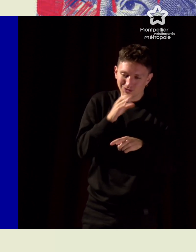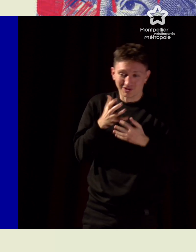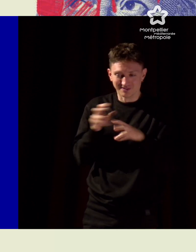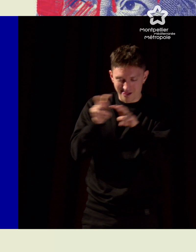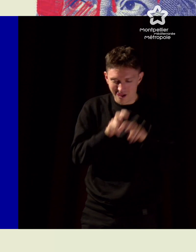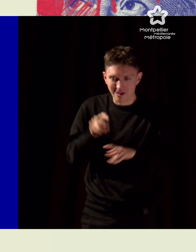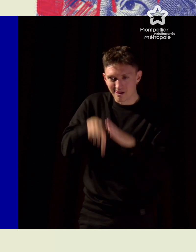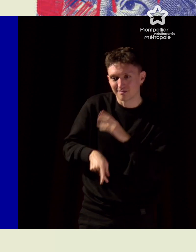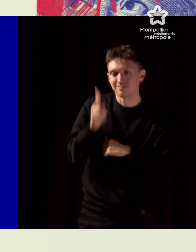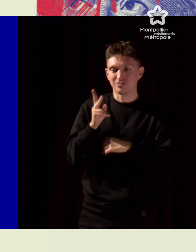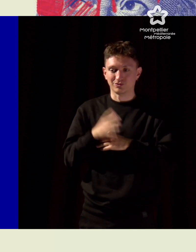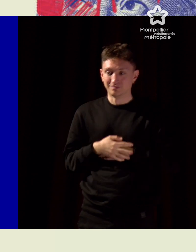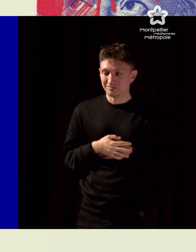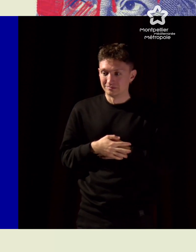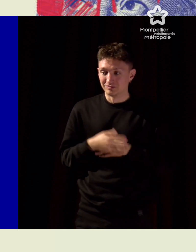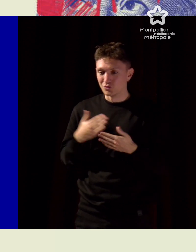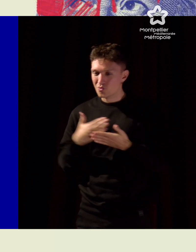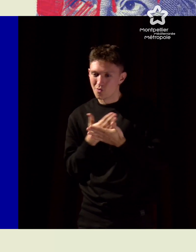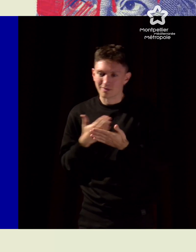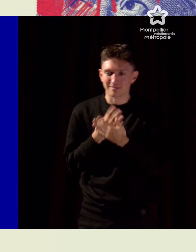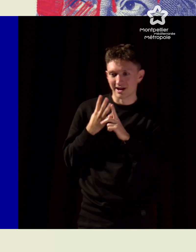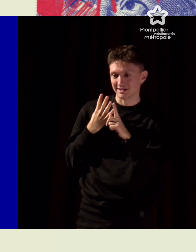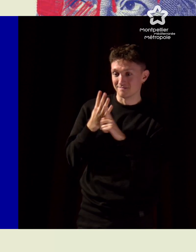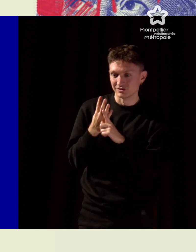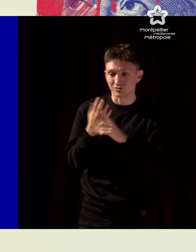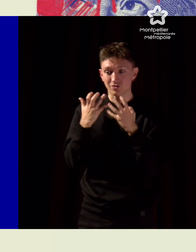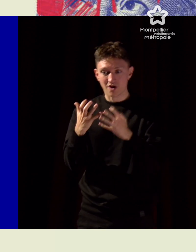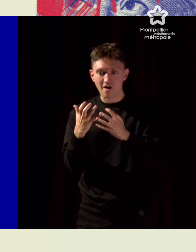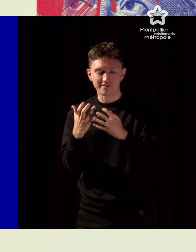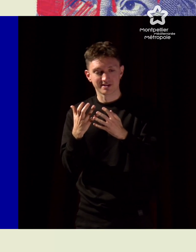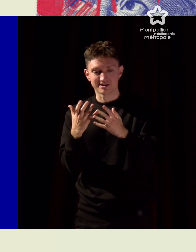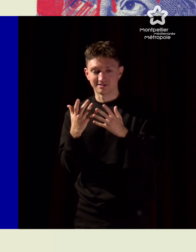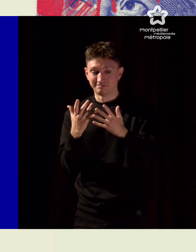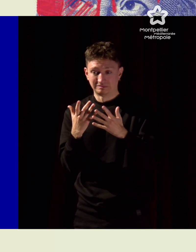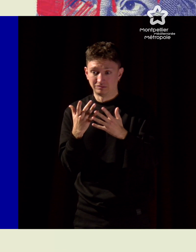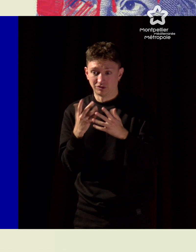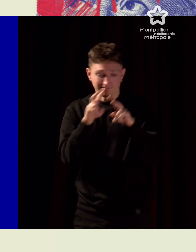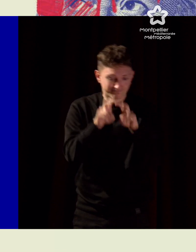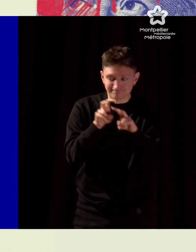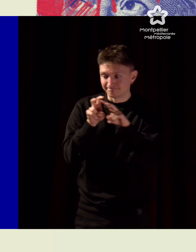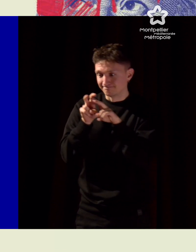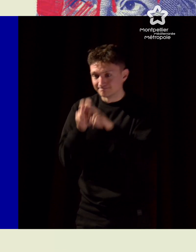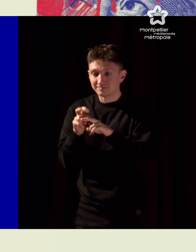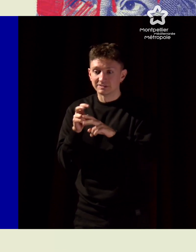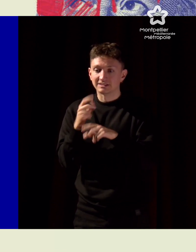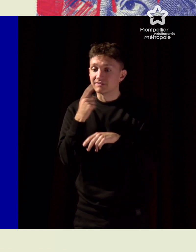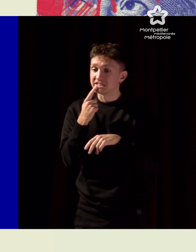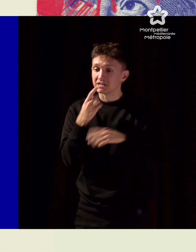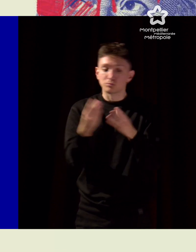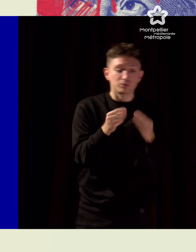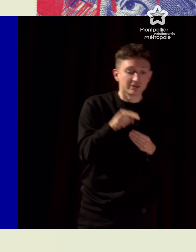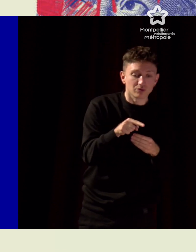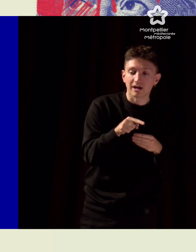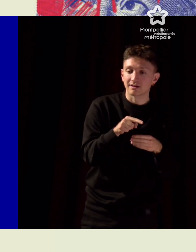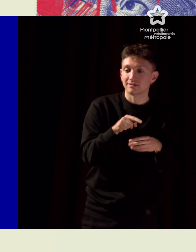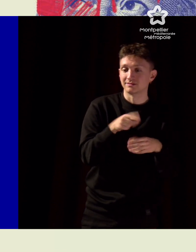aller échantillonner les populations là-bas. Échantillonner, c'est ce que ça veut dire prendre de l'ADN.